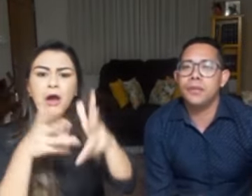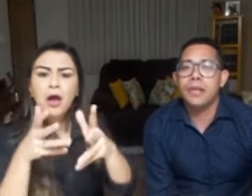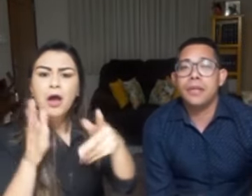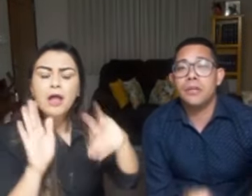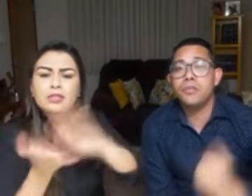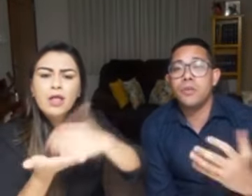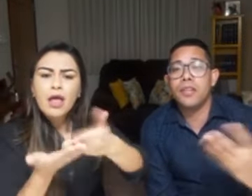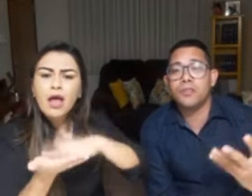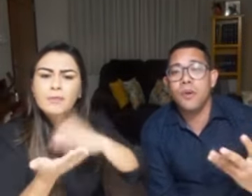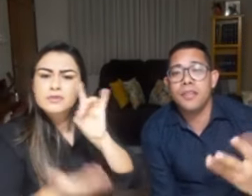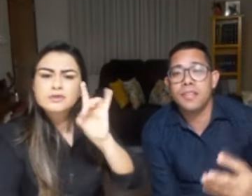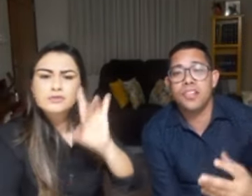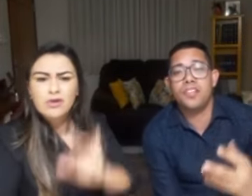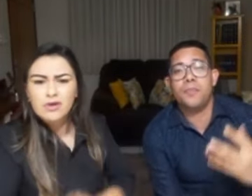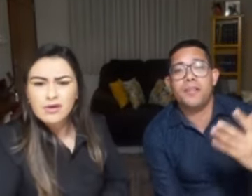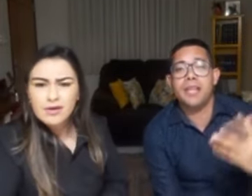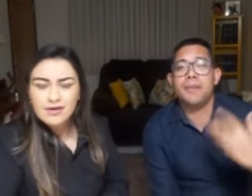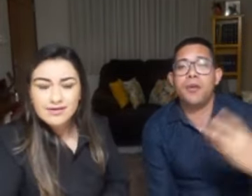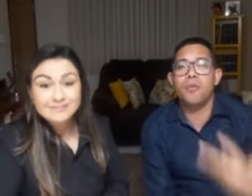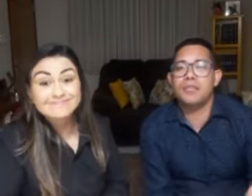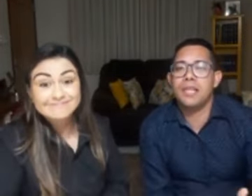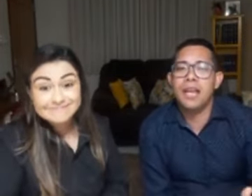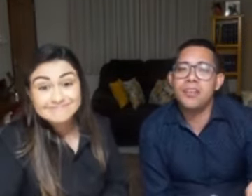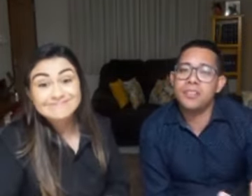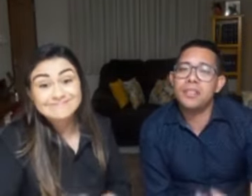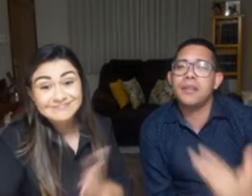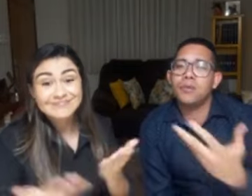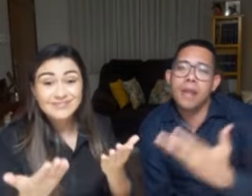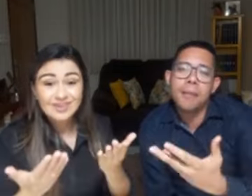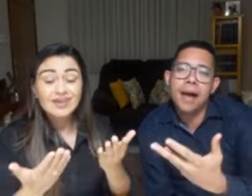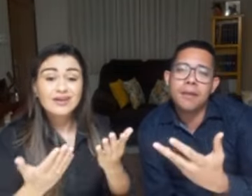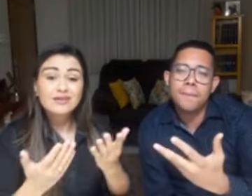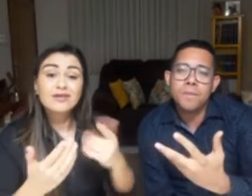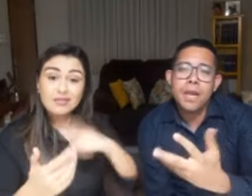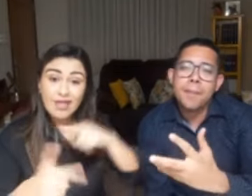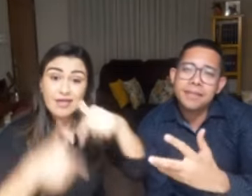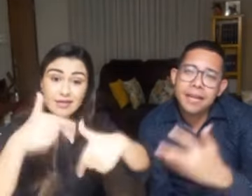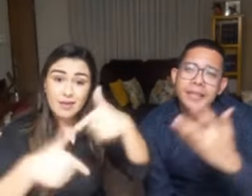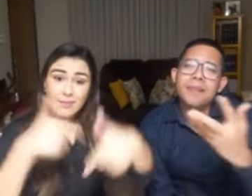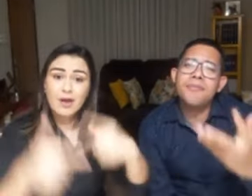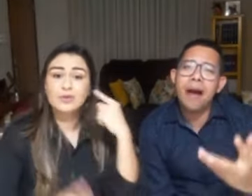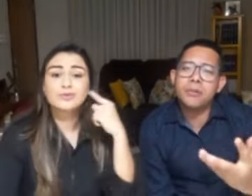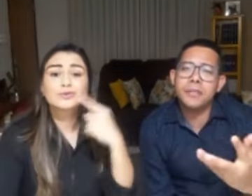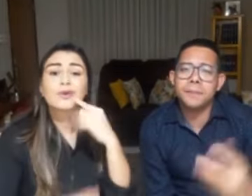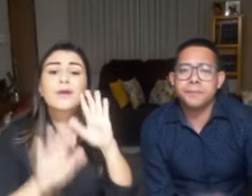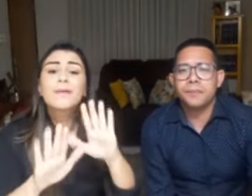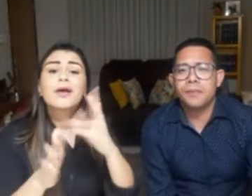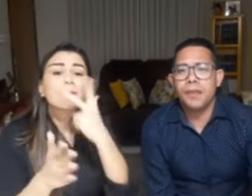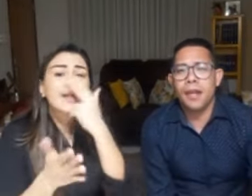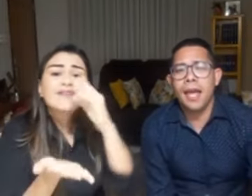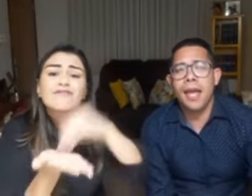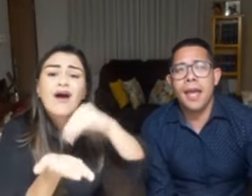departamento. Então são questões que a gente percebe em algumas igrejas que tem um trabalho, mas ainda falta